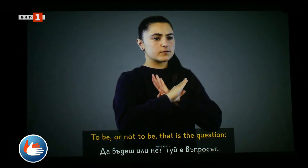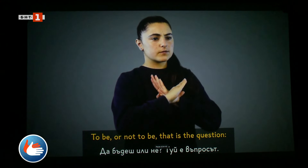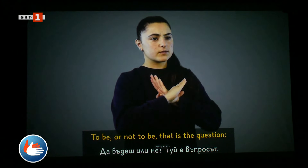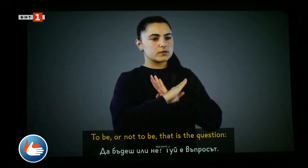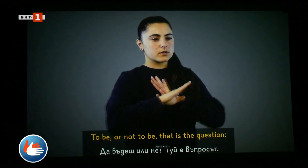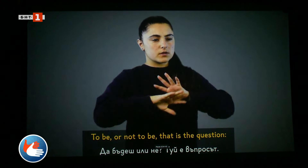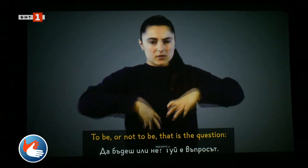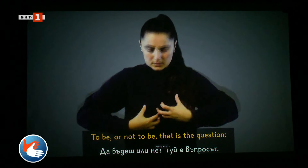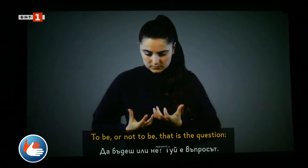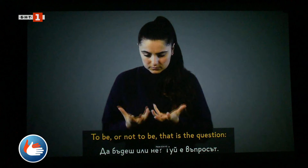Жив или мъртъв?